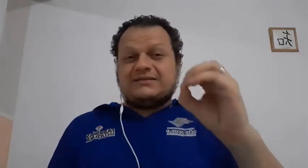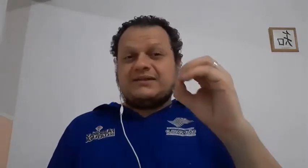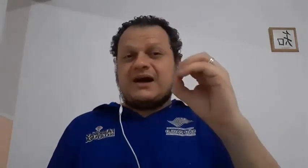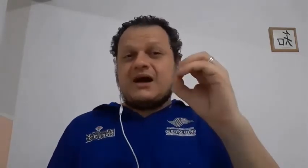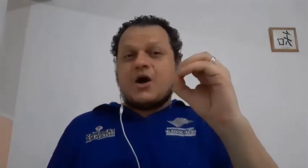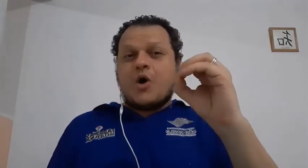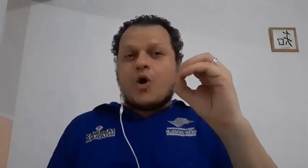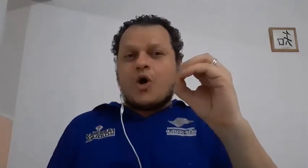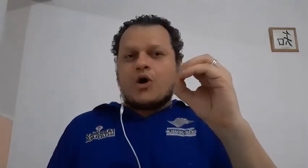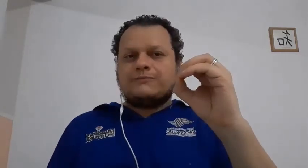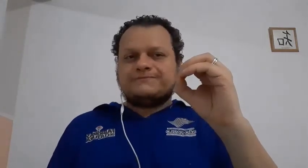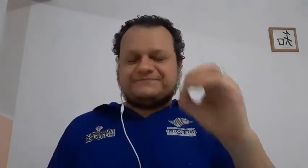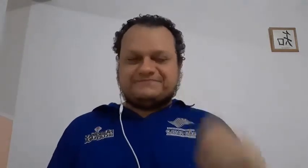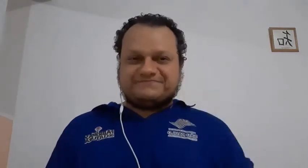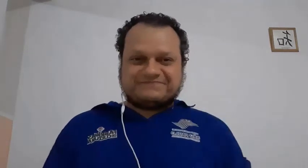Letra O.